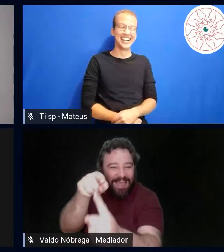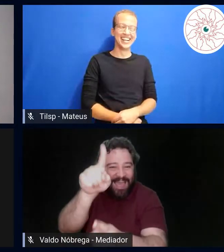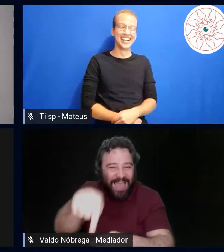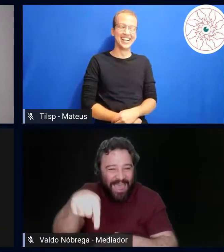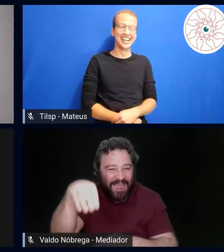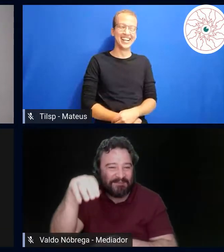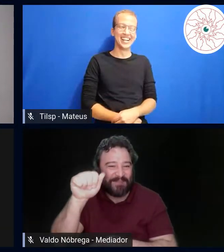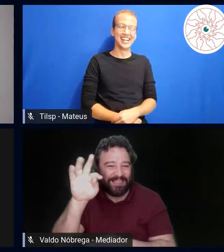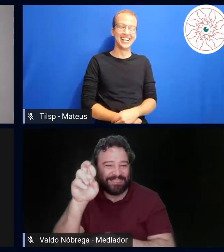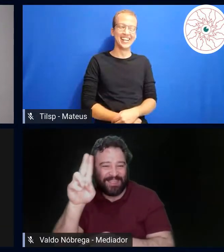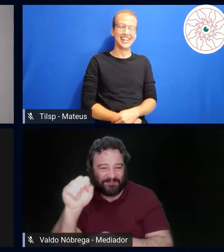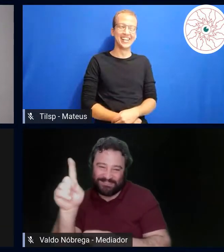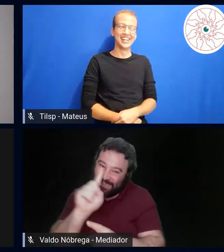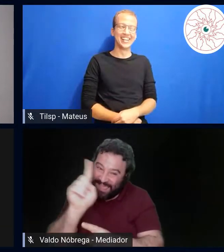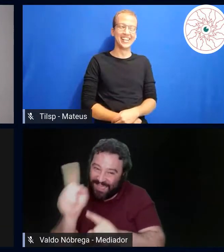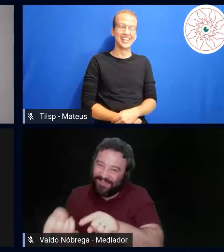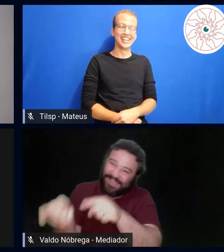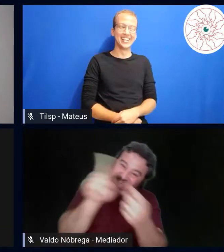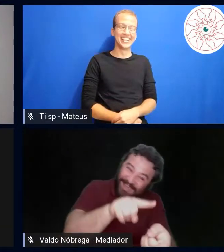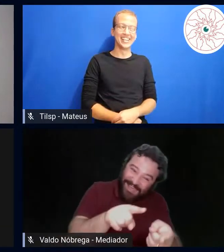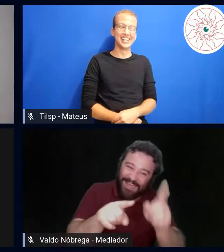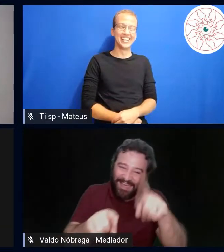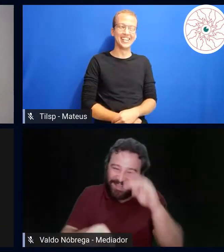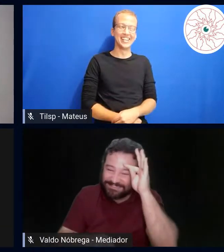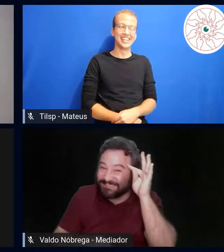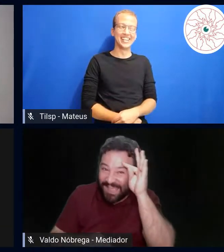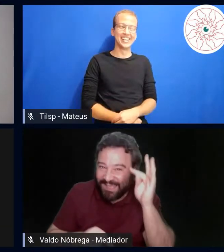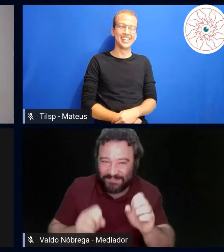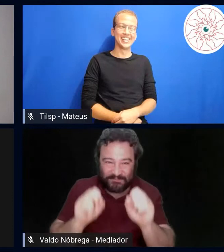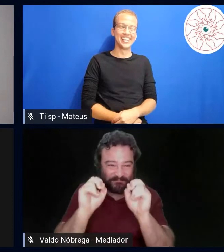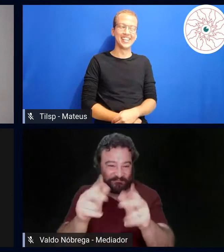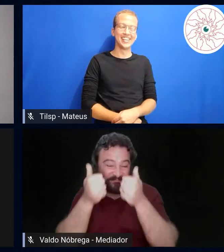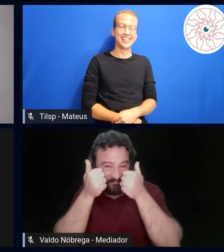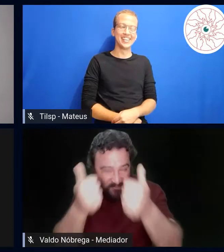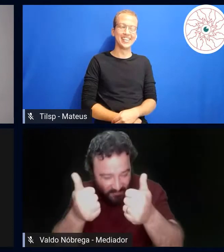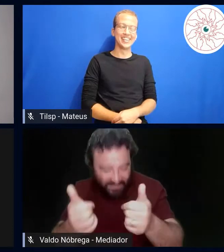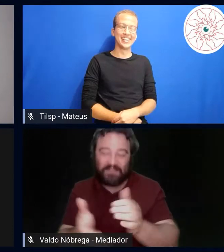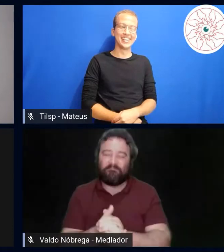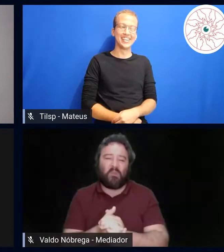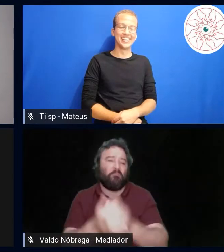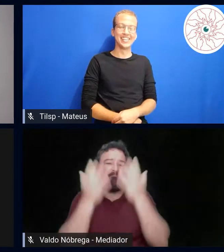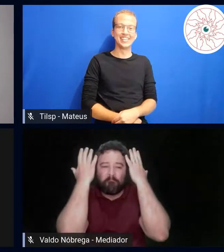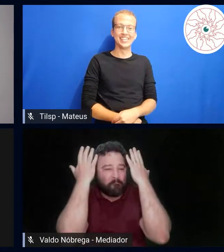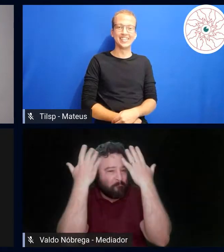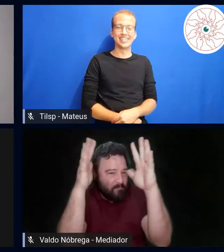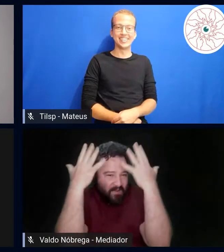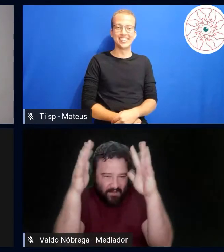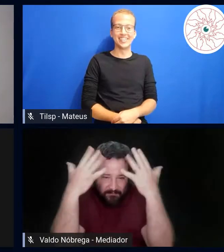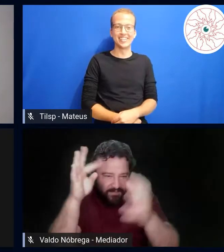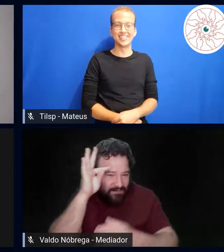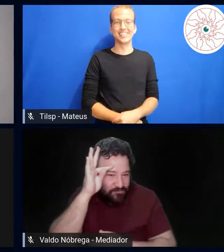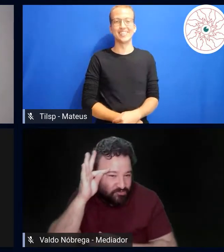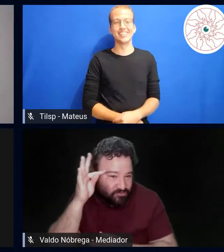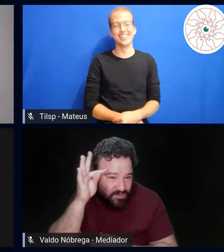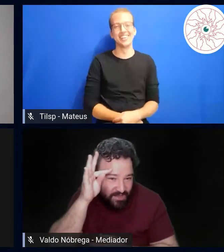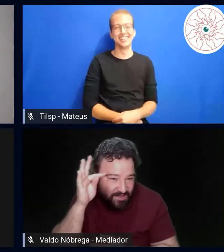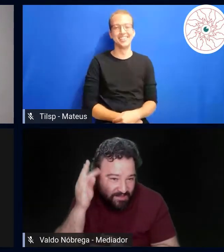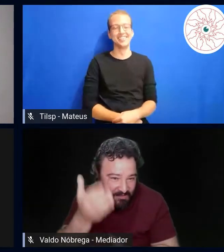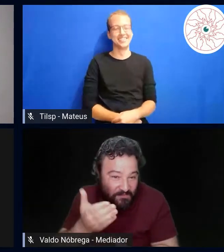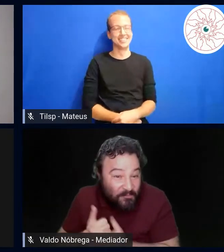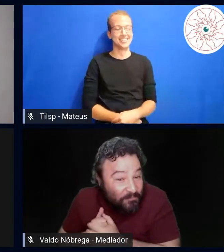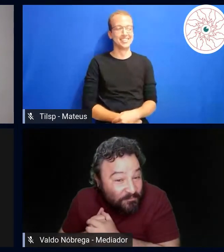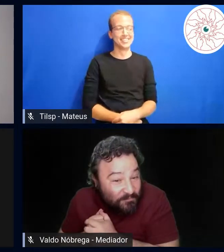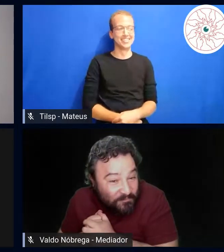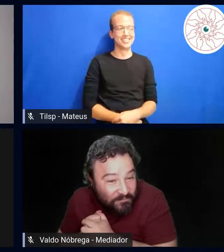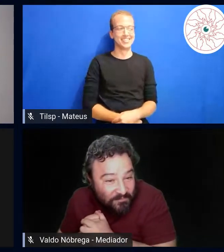pelo Thiago, porque ele fica de olho na no intérprete, né, e vi o nome do Mateus, mas o palestrante é de fato o Thago. Mateus,